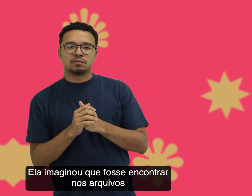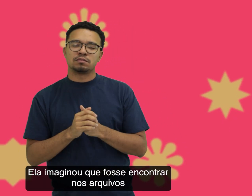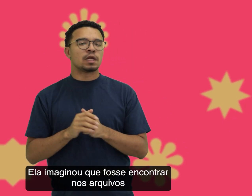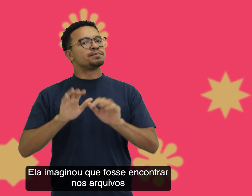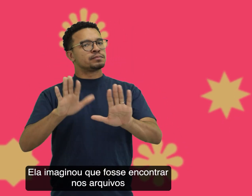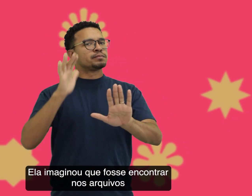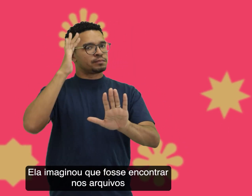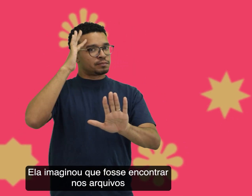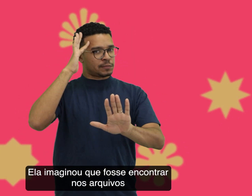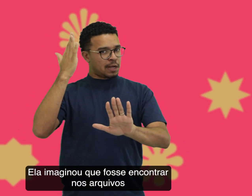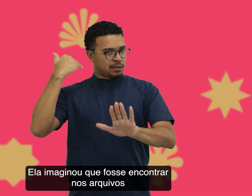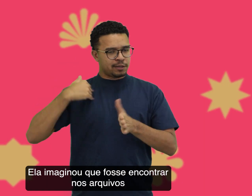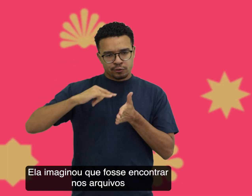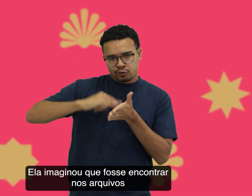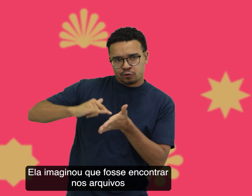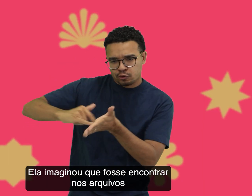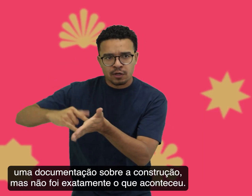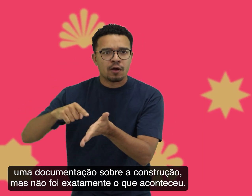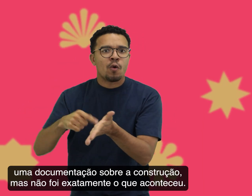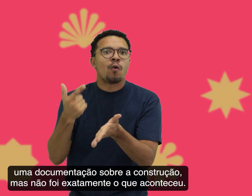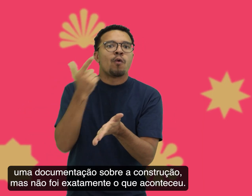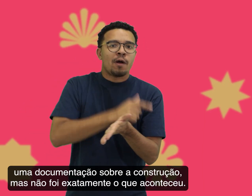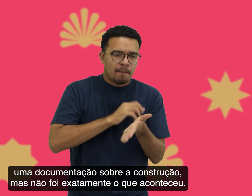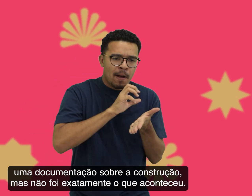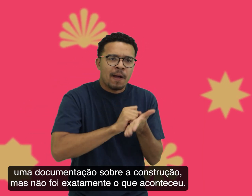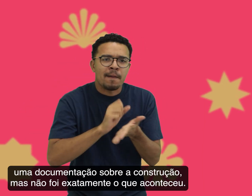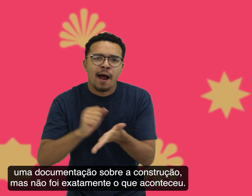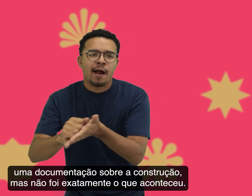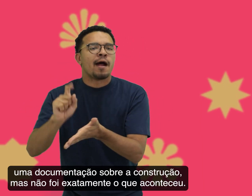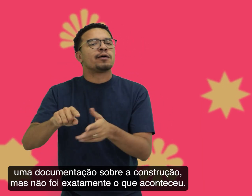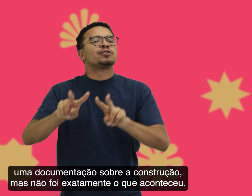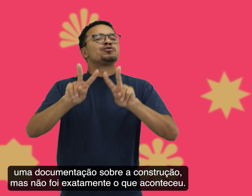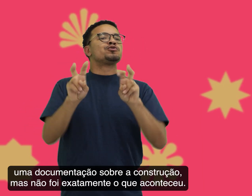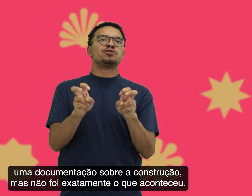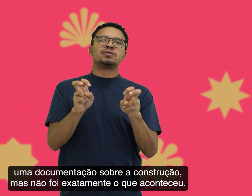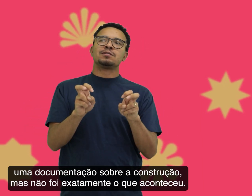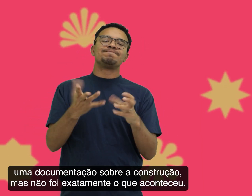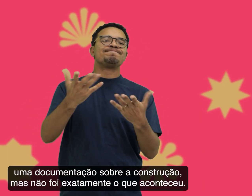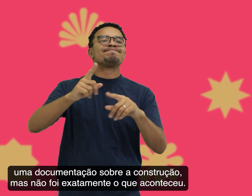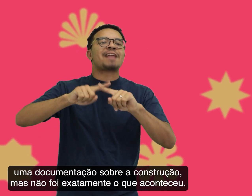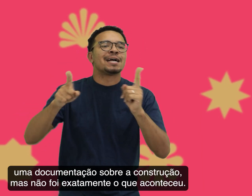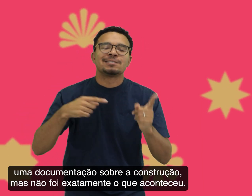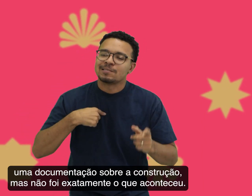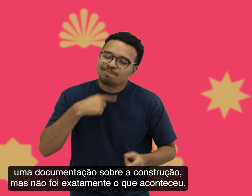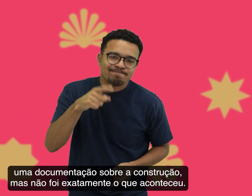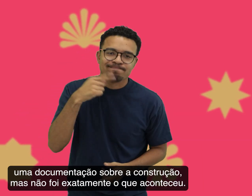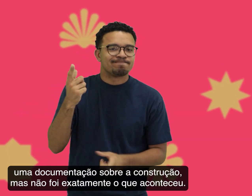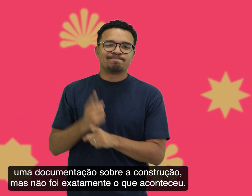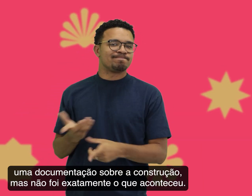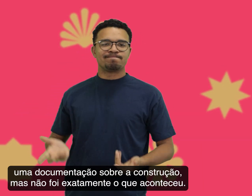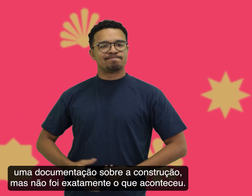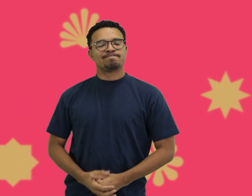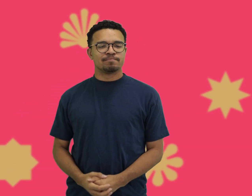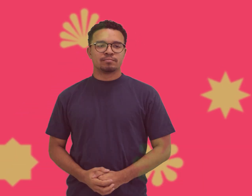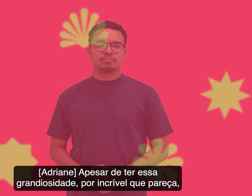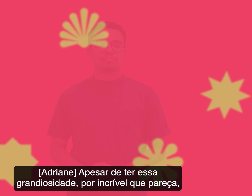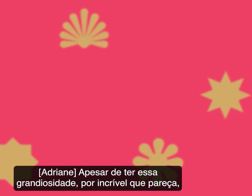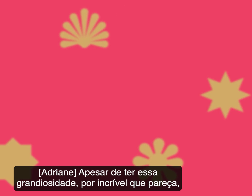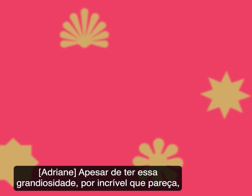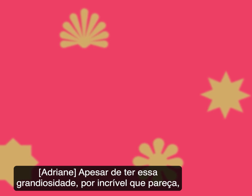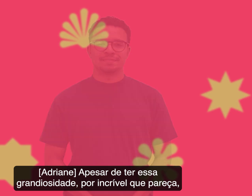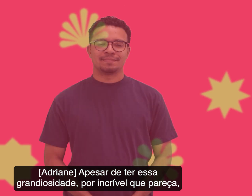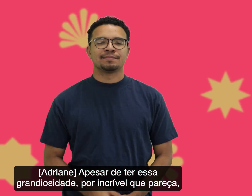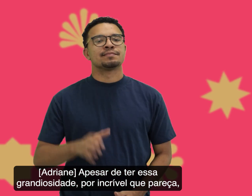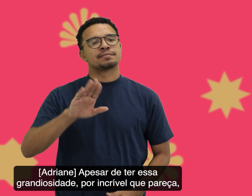2022. Ela imaginou que fosse encontrar nos arquivos uma documentação sobre a construção, mas não foi exatamente o que